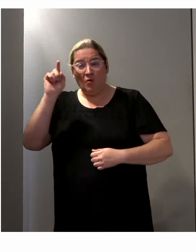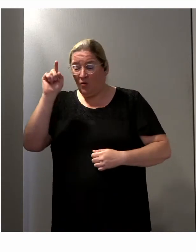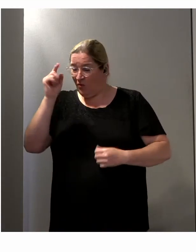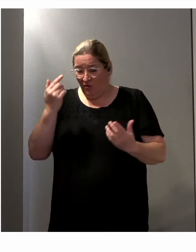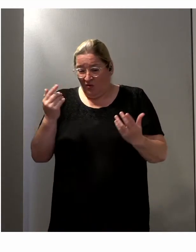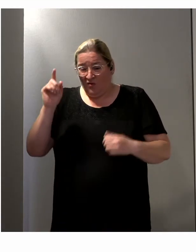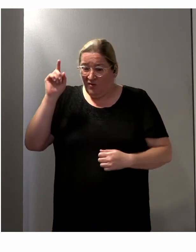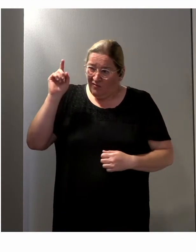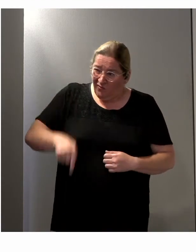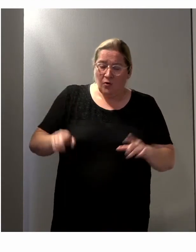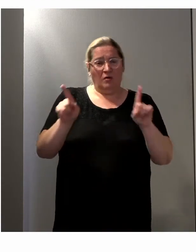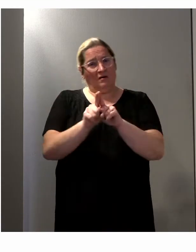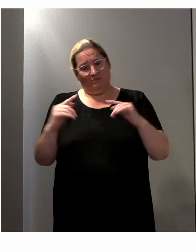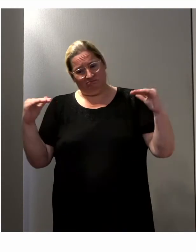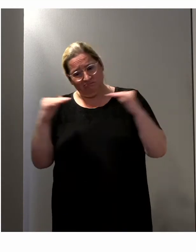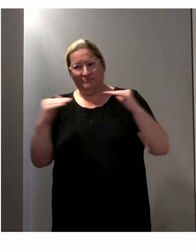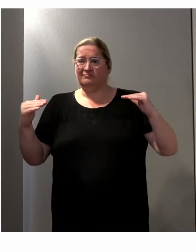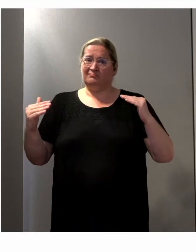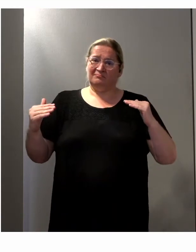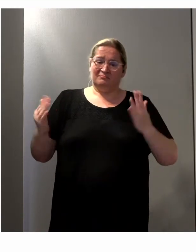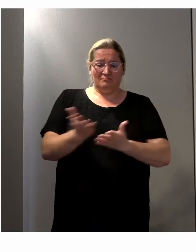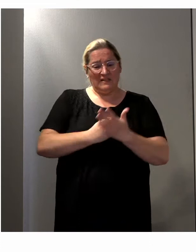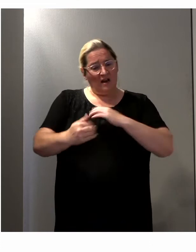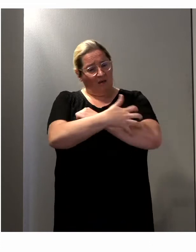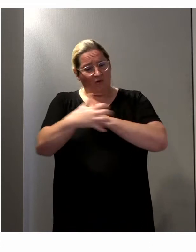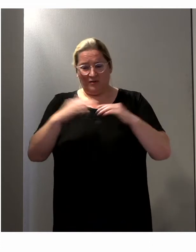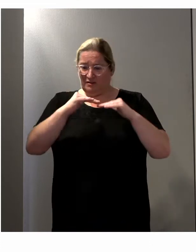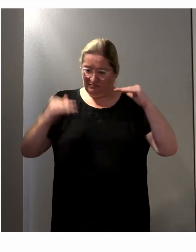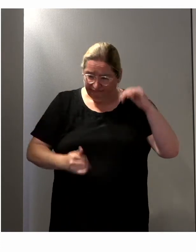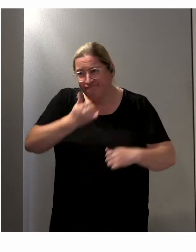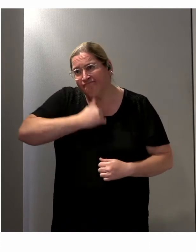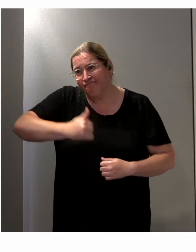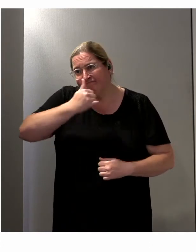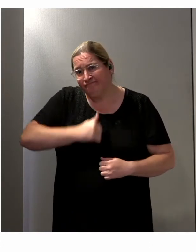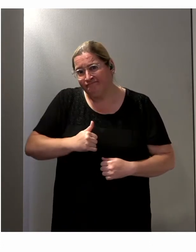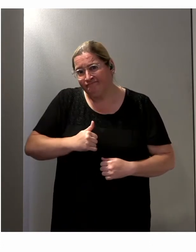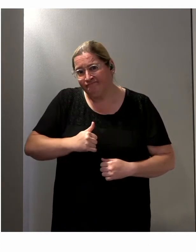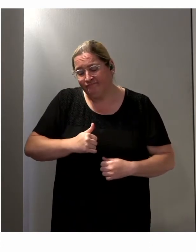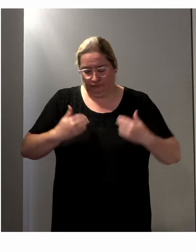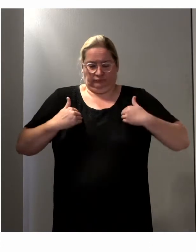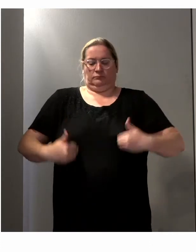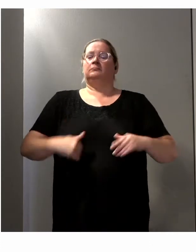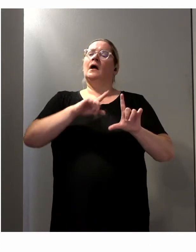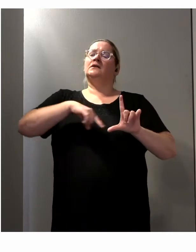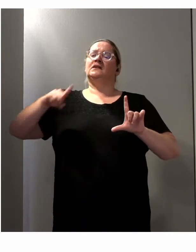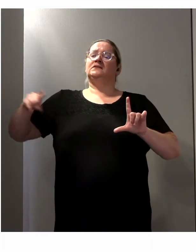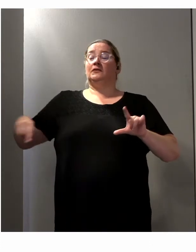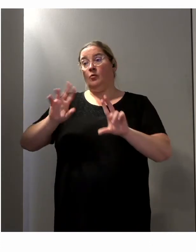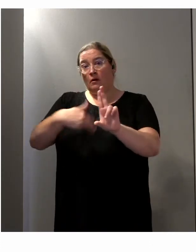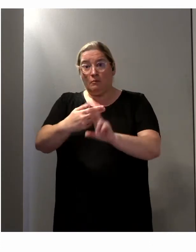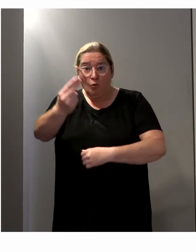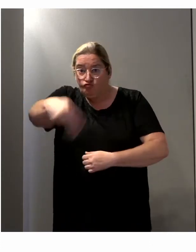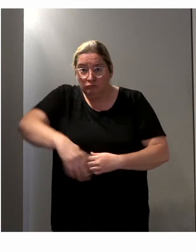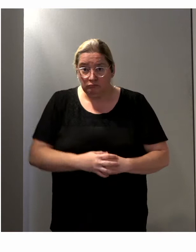pauvreté ?», la réponse qu'apporterait un statisticien, tel que je vous l'explique, c'est non, la population n'est pas condamnée à vivre dans la pauvreté,